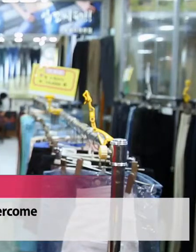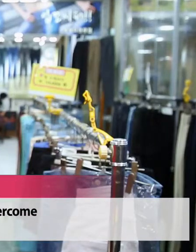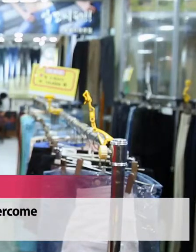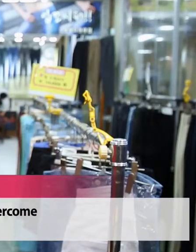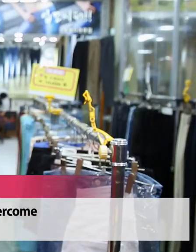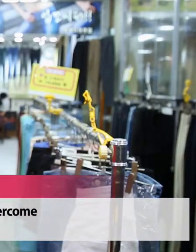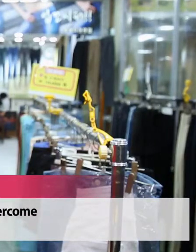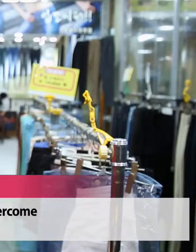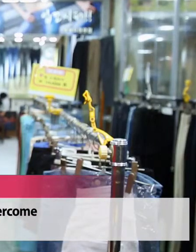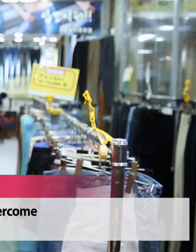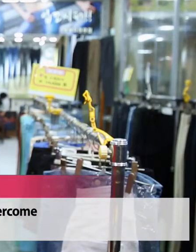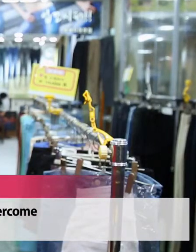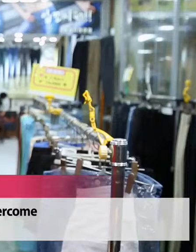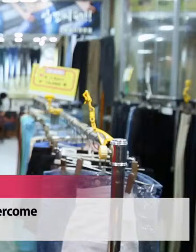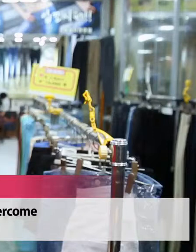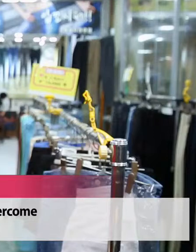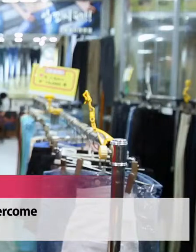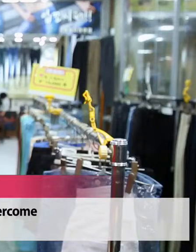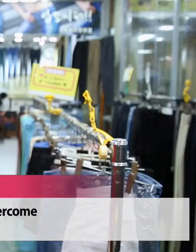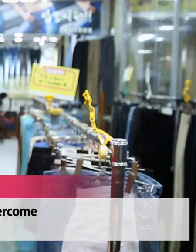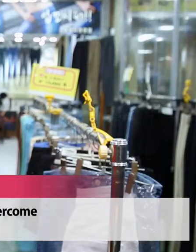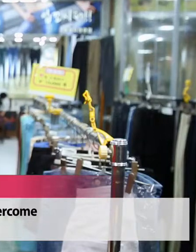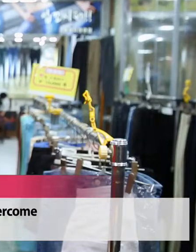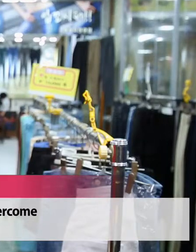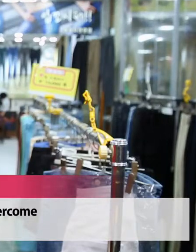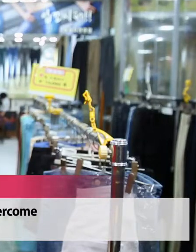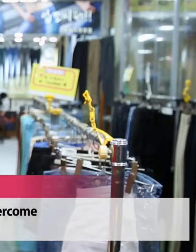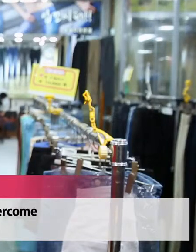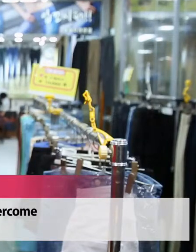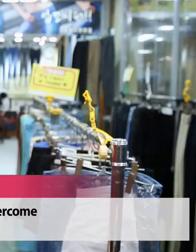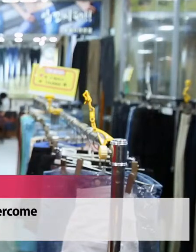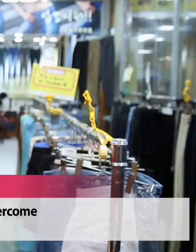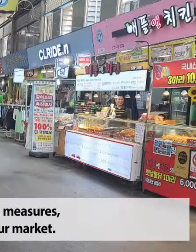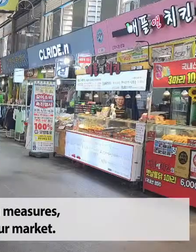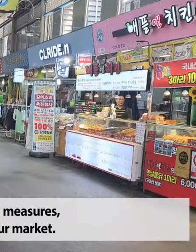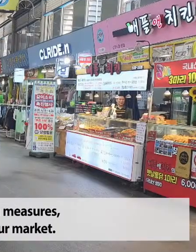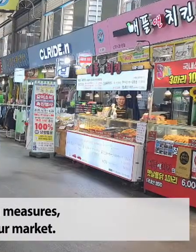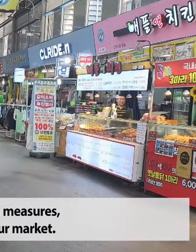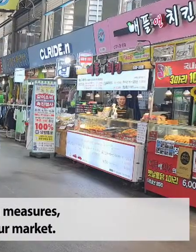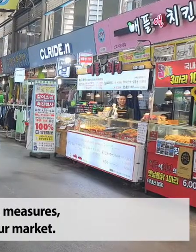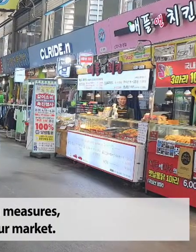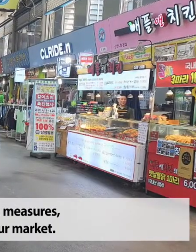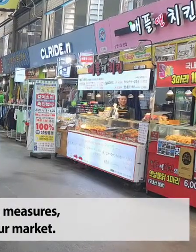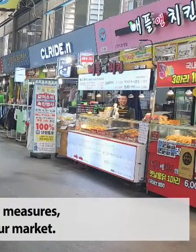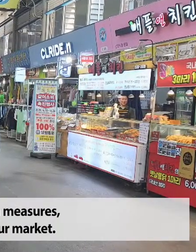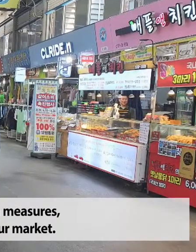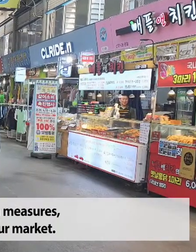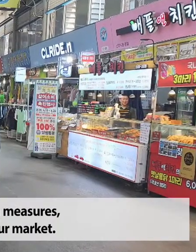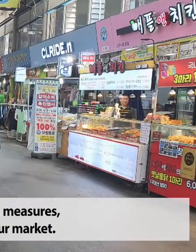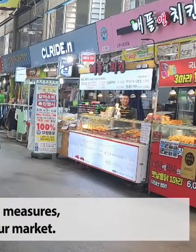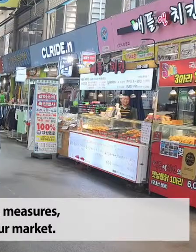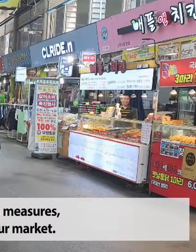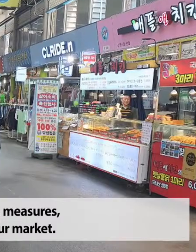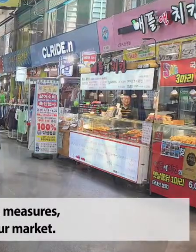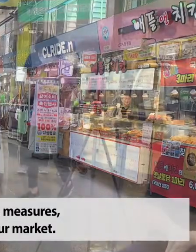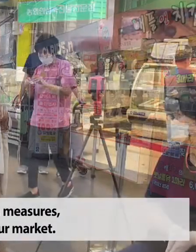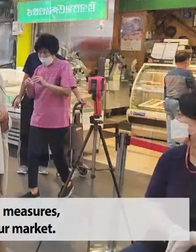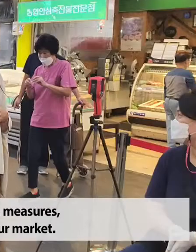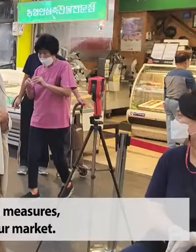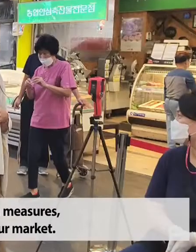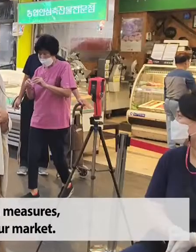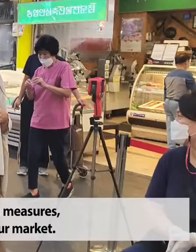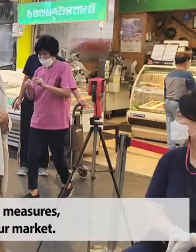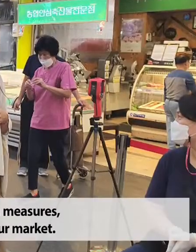수 있는 그런 지혜를 모을 수 있는 그런 행사를 계속 할 겁니다. 방역 예방에 이제 철저하기 때문에